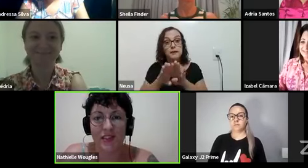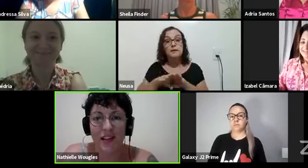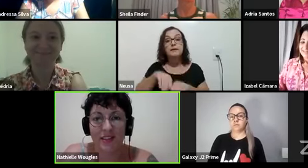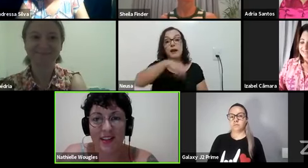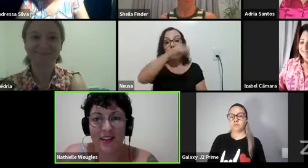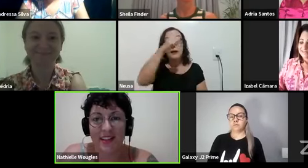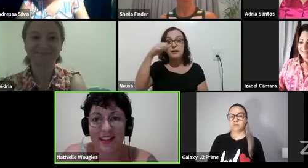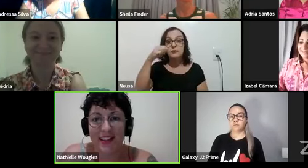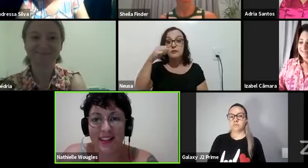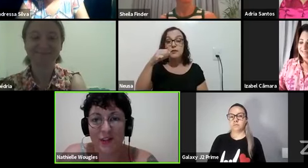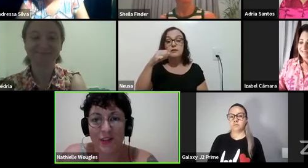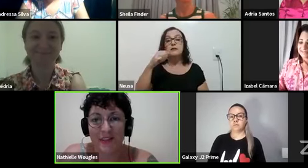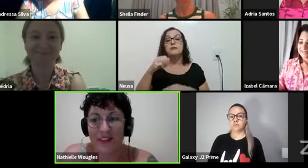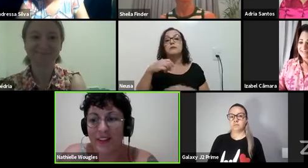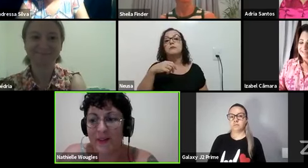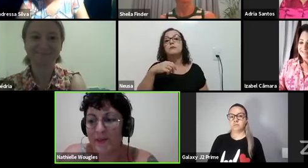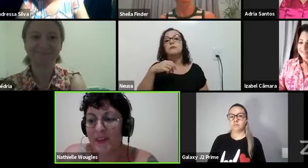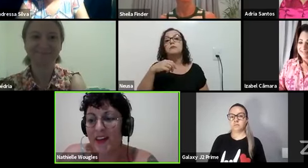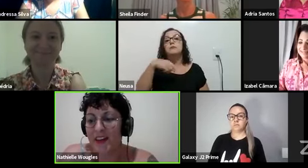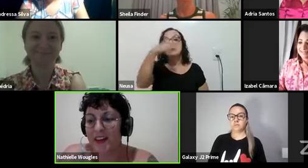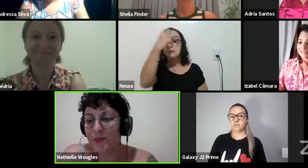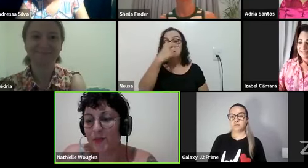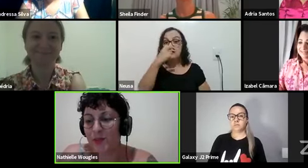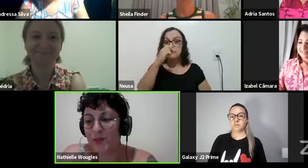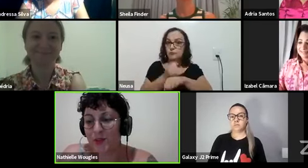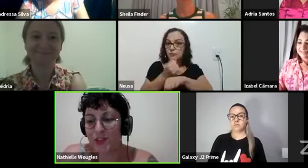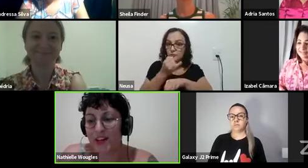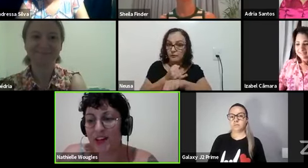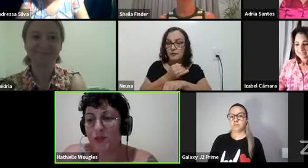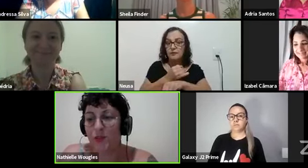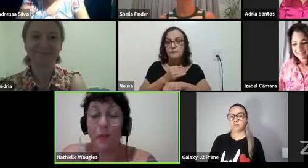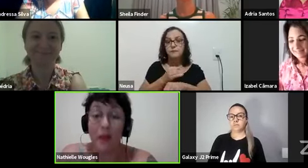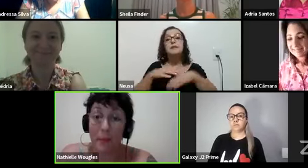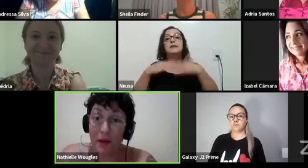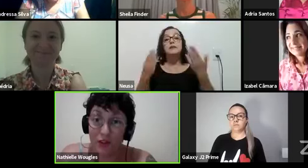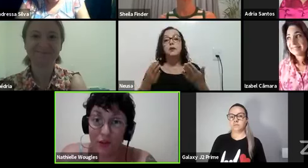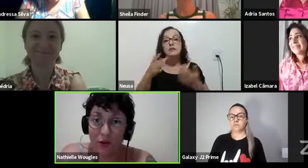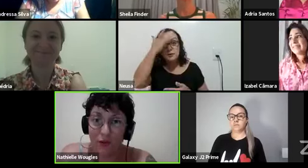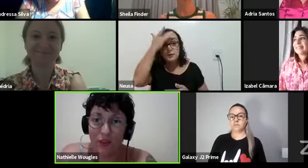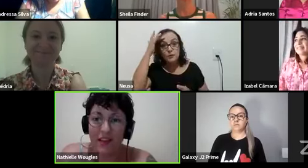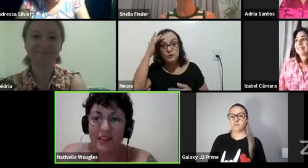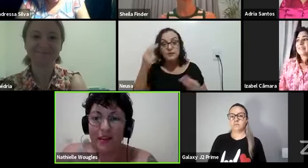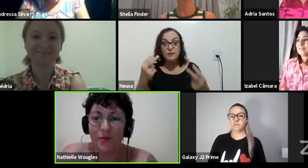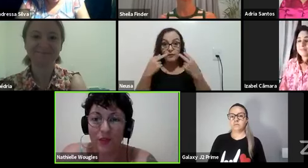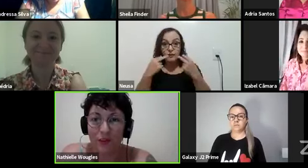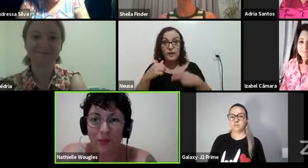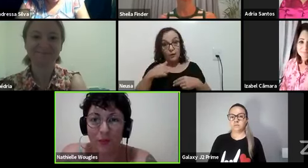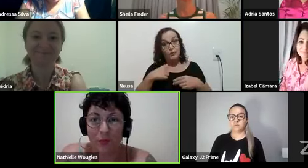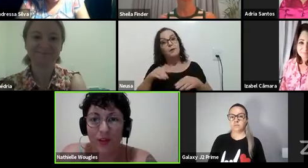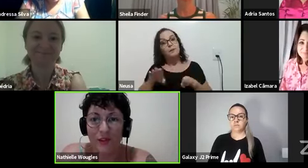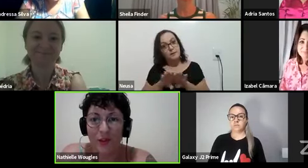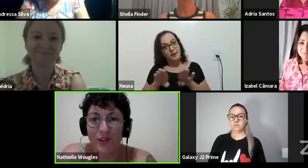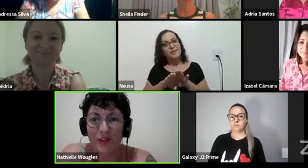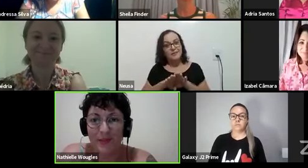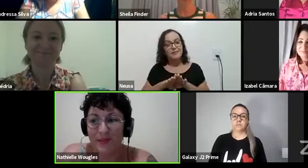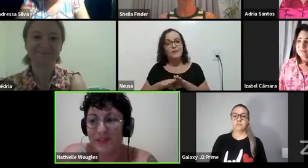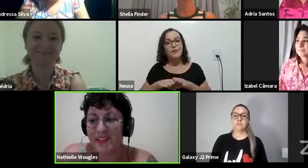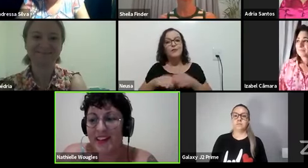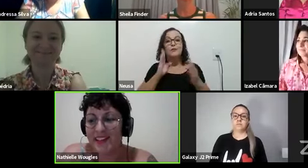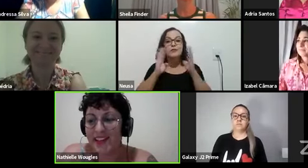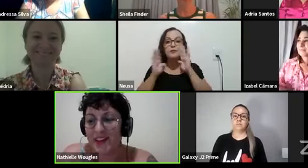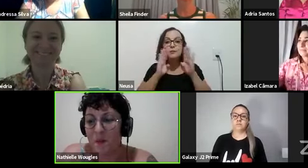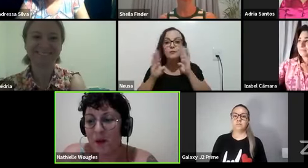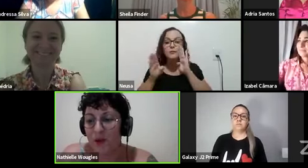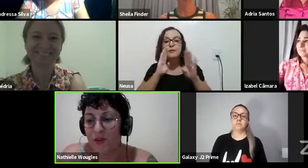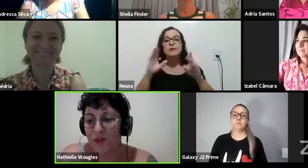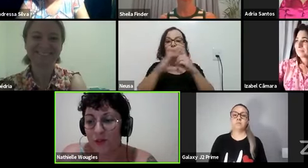associação de cegos aqui da cidade de Joinville. Então o pessoal está chegando, eu estou pela página do Condê, então estou dando boas noites para